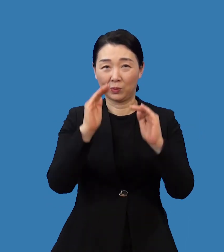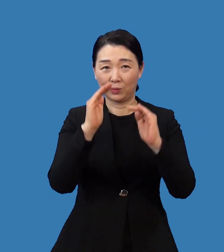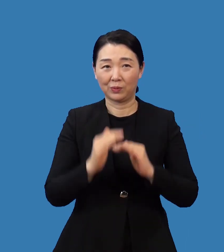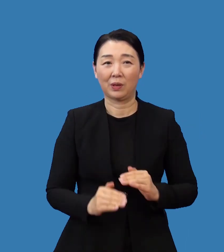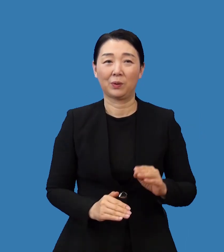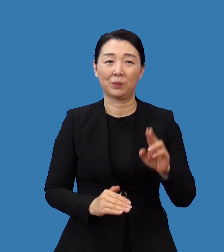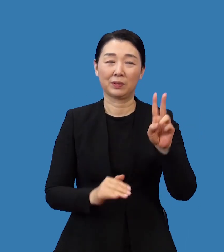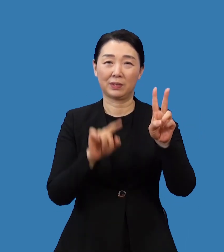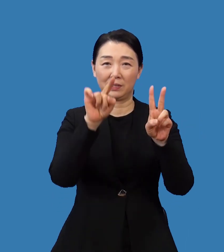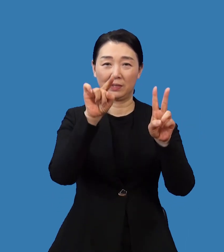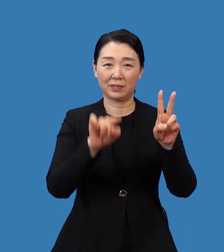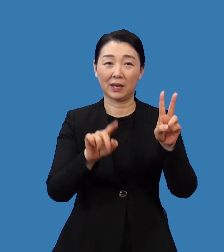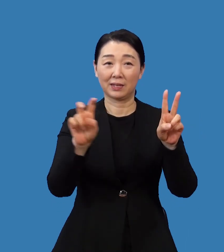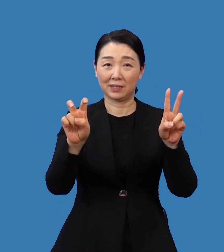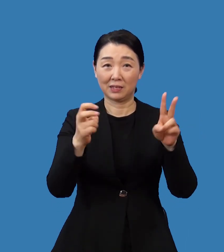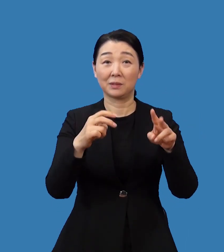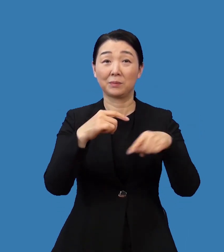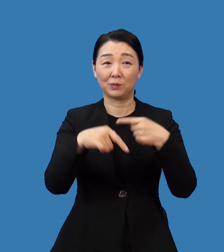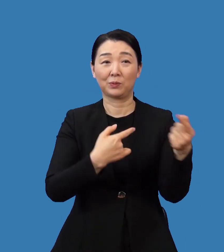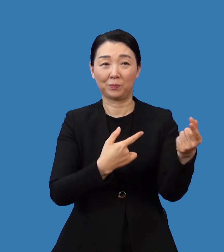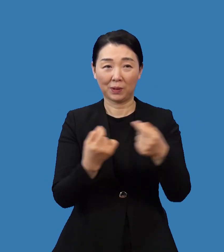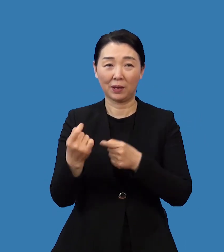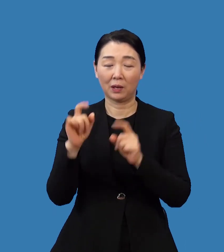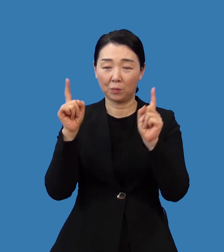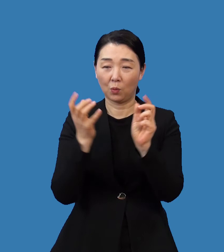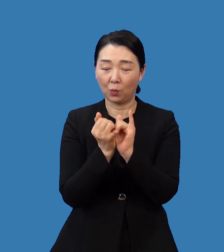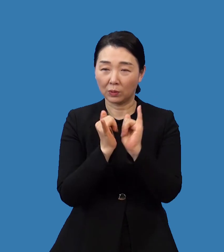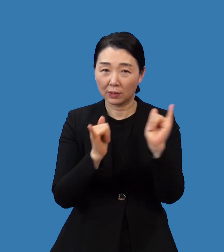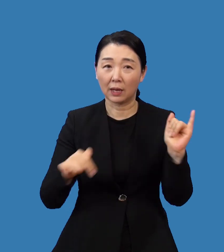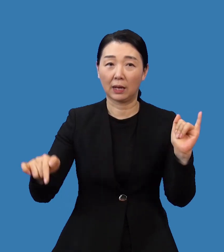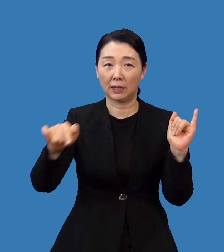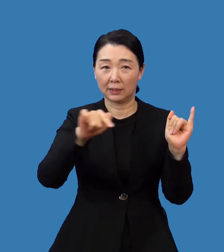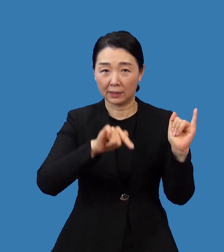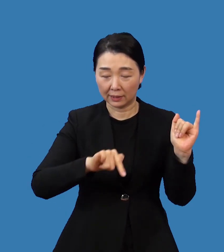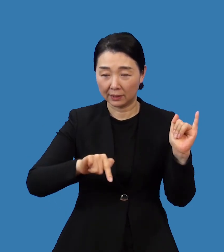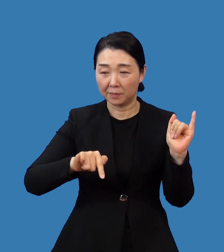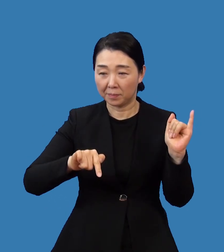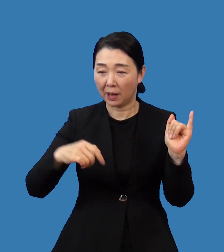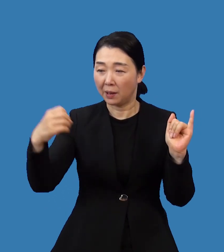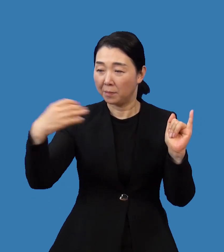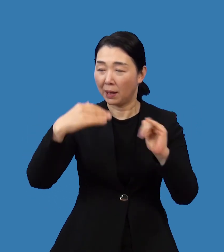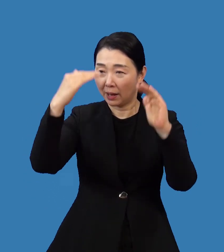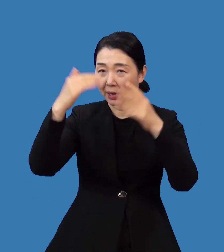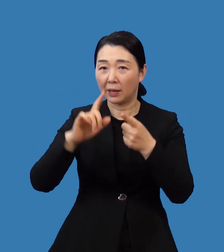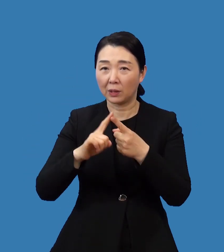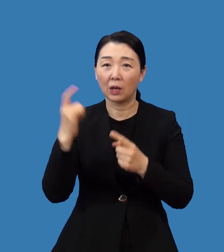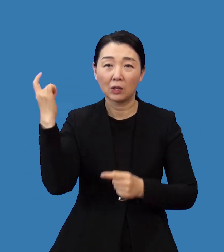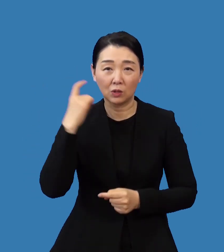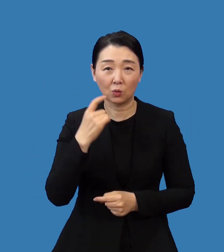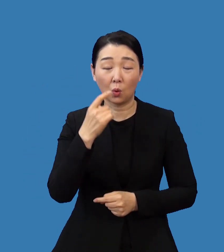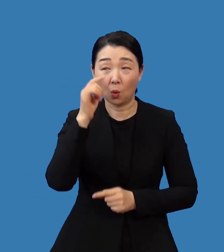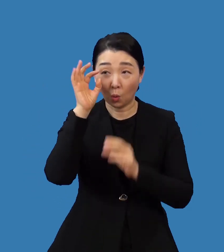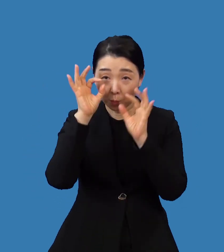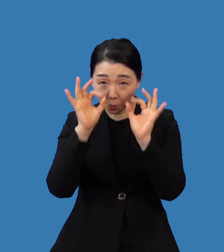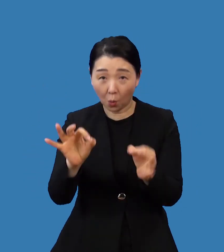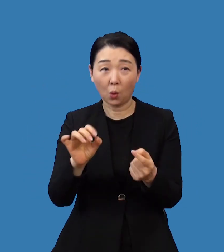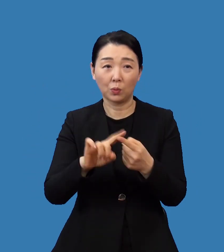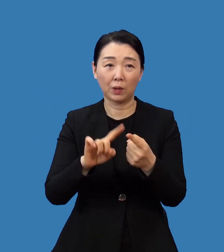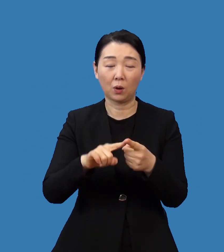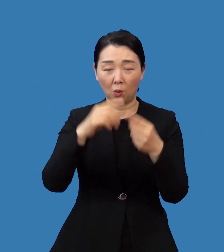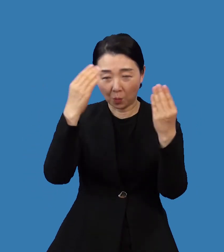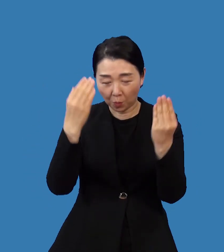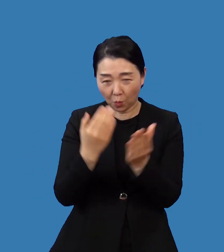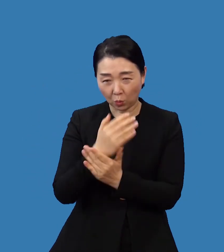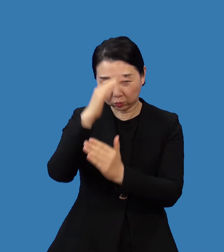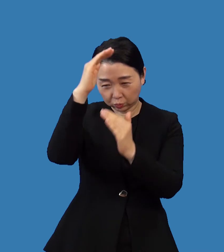20절 말씀을 함께 읽습니다. 목자들은 자기들에게 이르던 바와 같이 듣고 본 그 모든